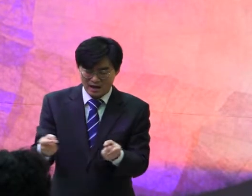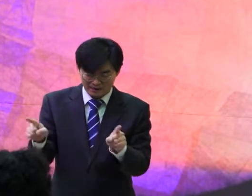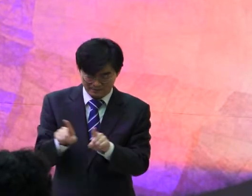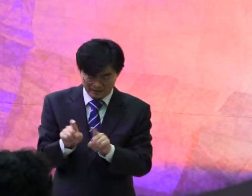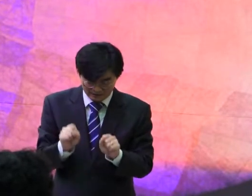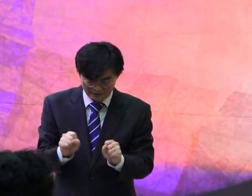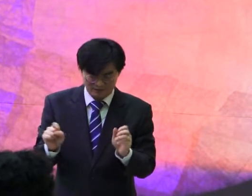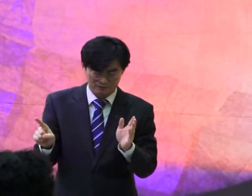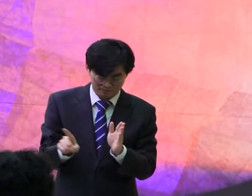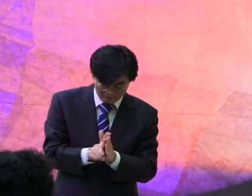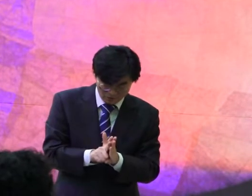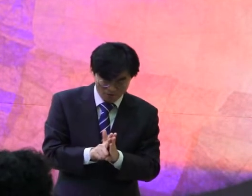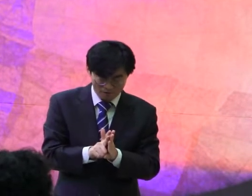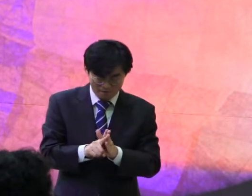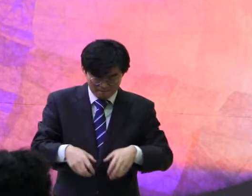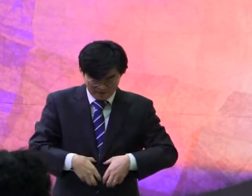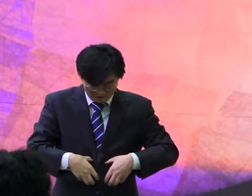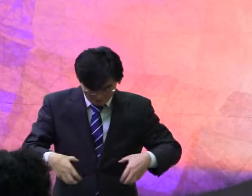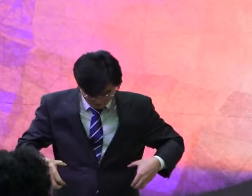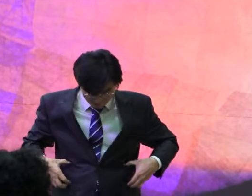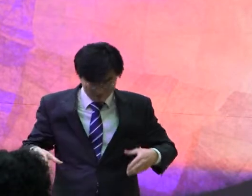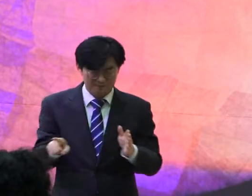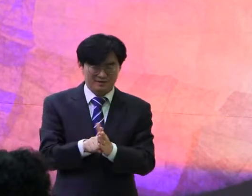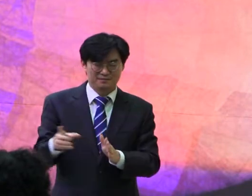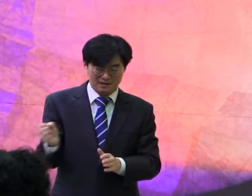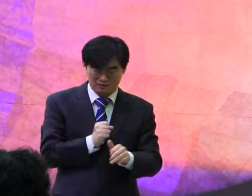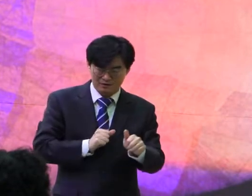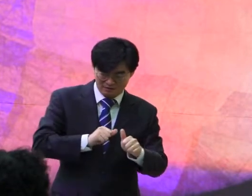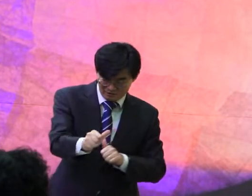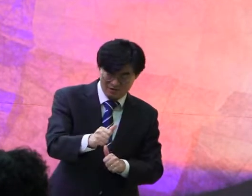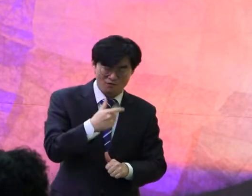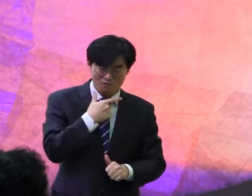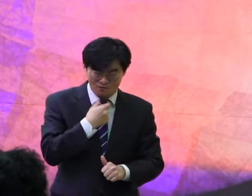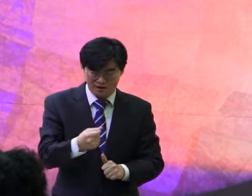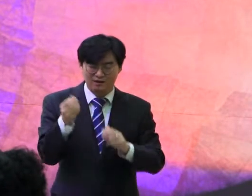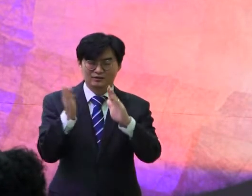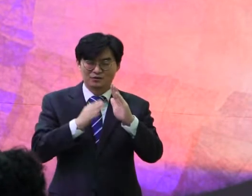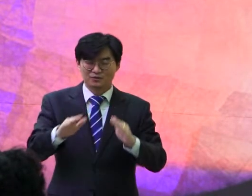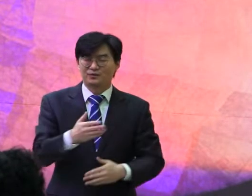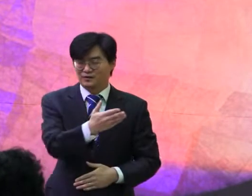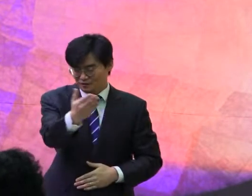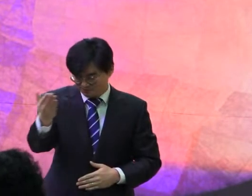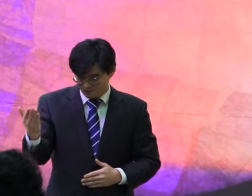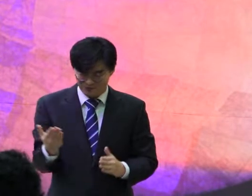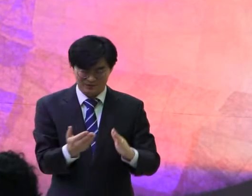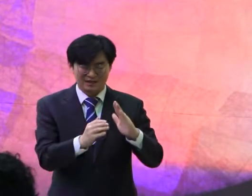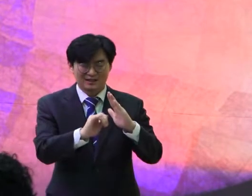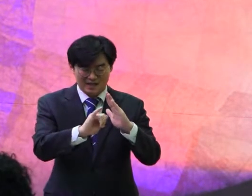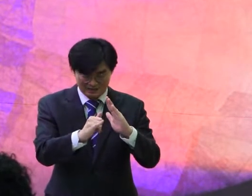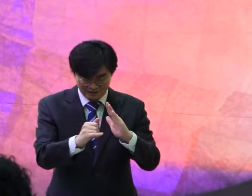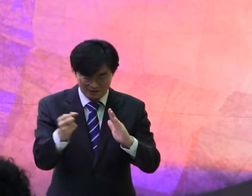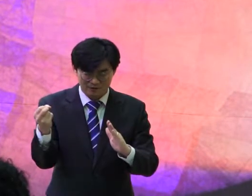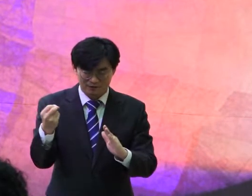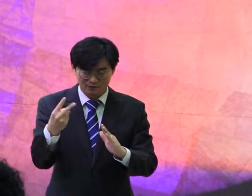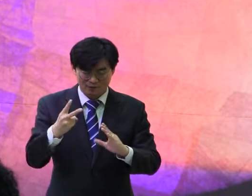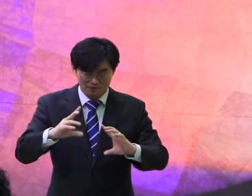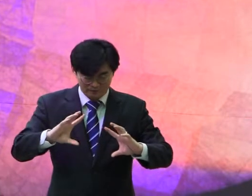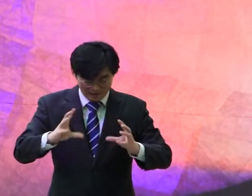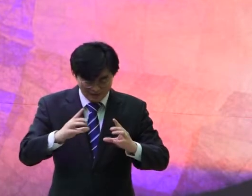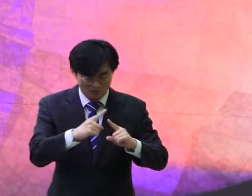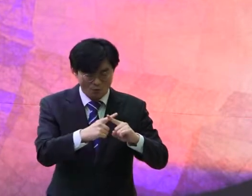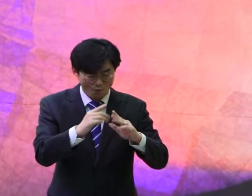믿고 담대한 믿음으로 승리하기를 원하는 영천제의 모든 가족들과 그 가정과 이 땅의 교회들과